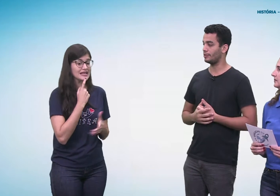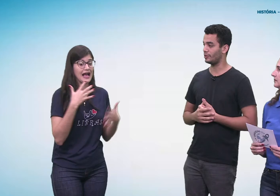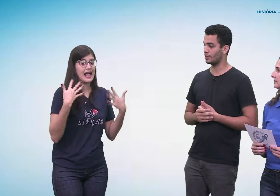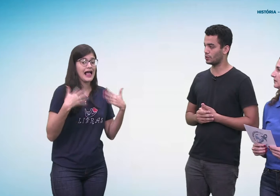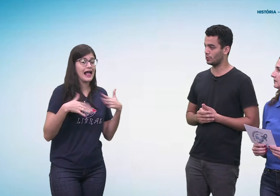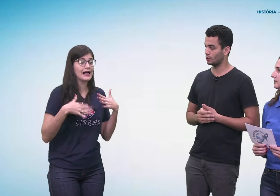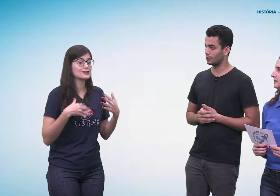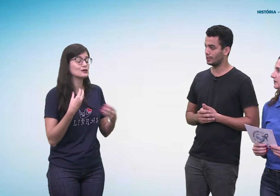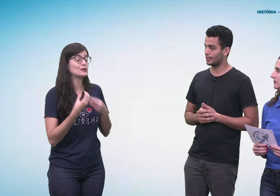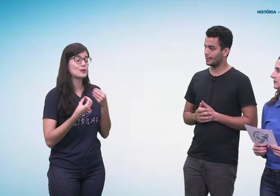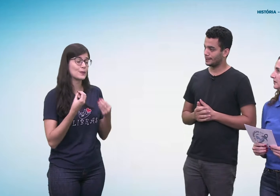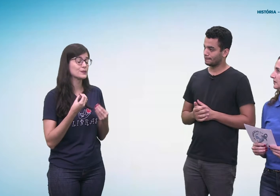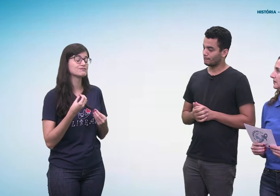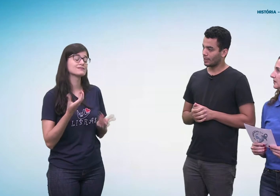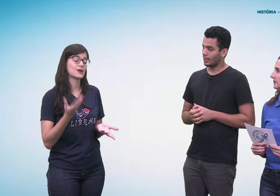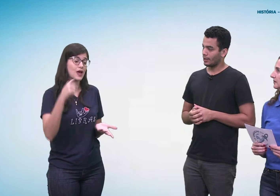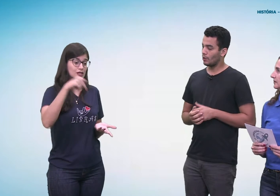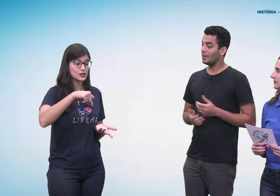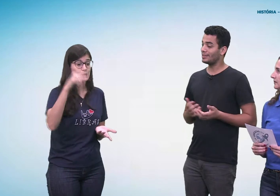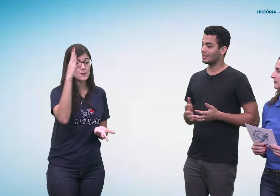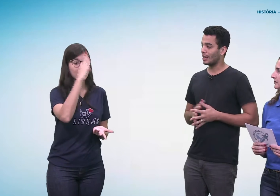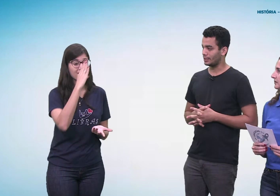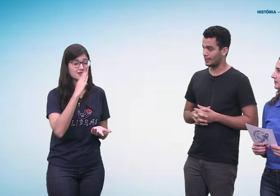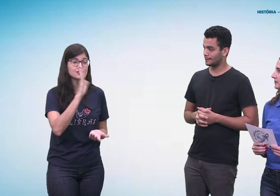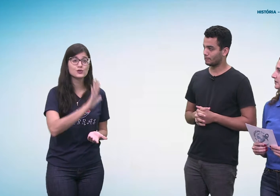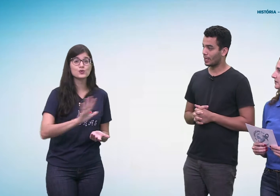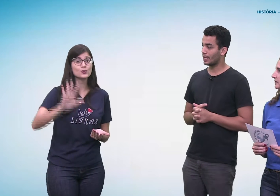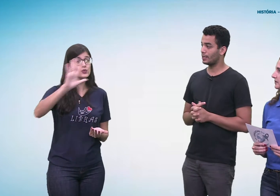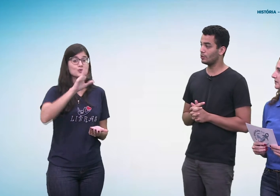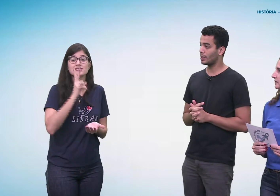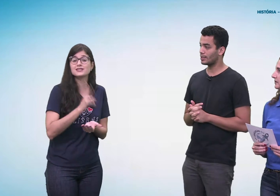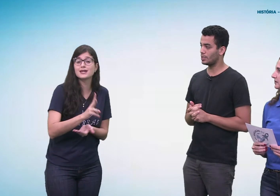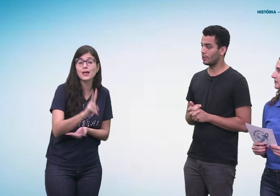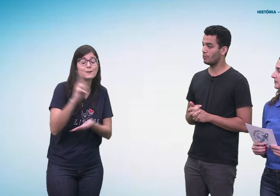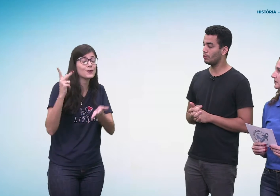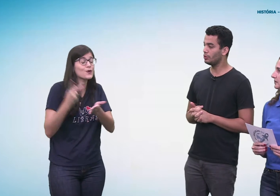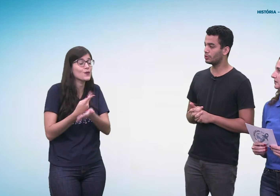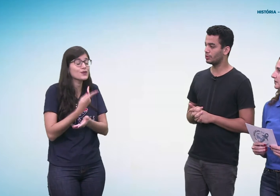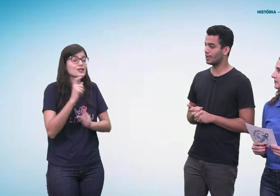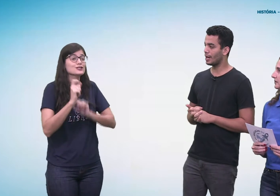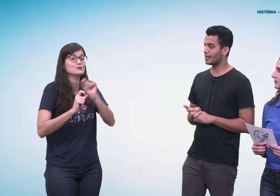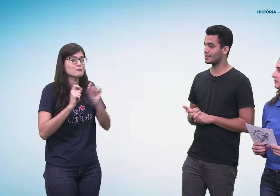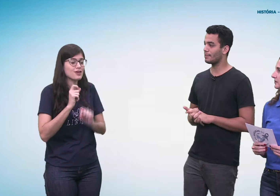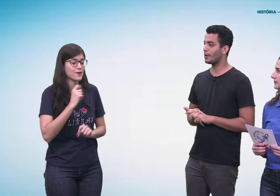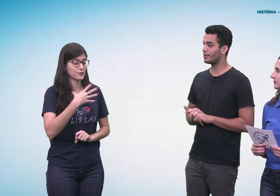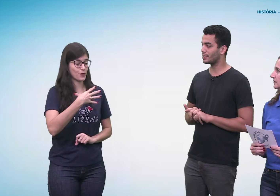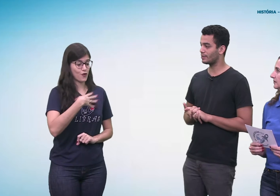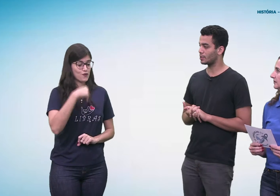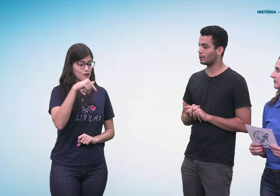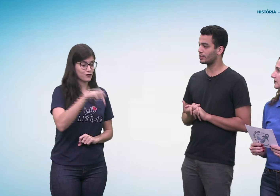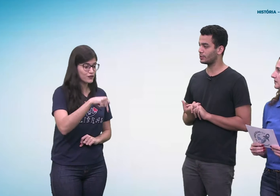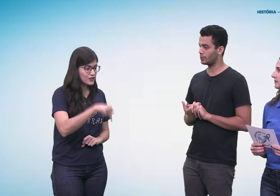filho é surdo, como eles agem? Aqui no Brasil, em muitos lugares, a maioria das vezes acontece o